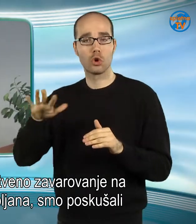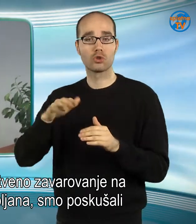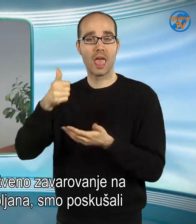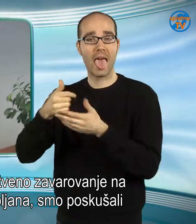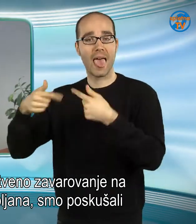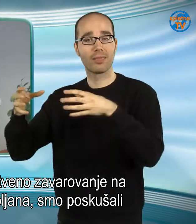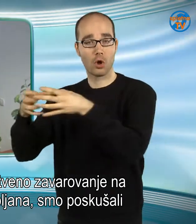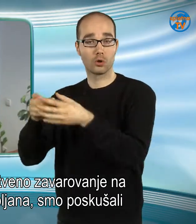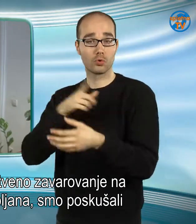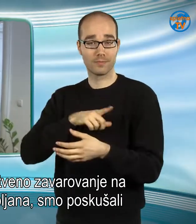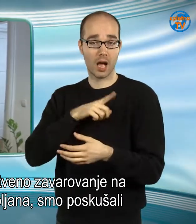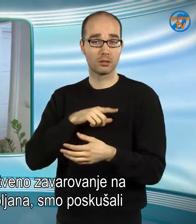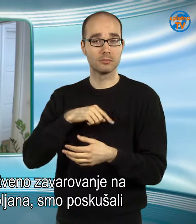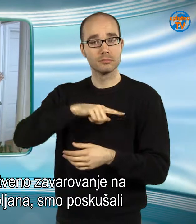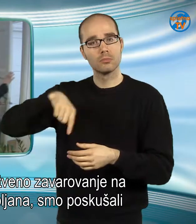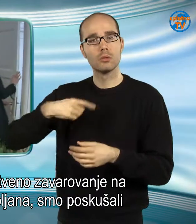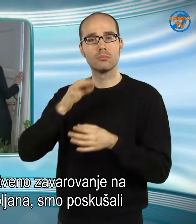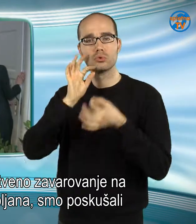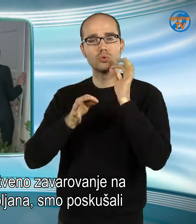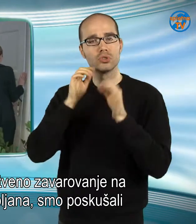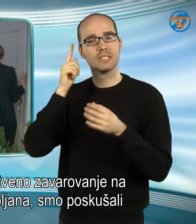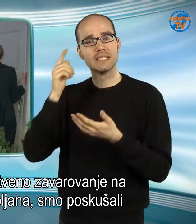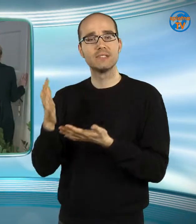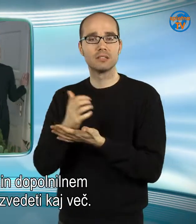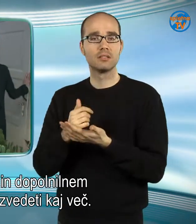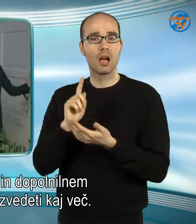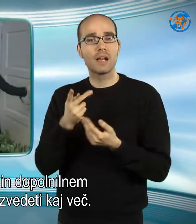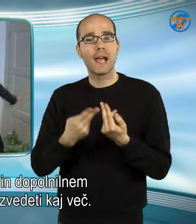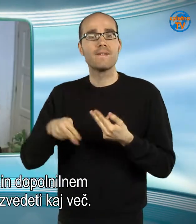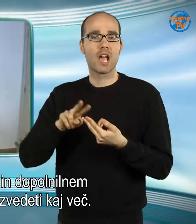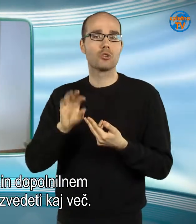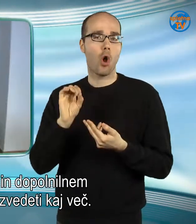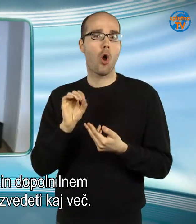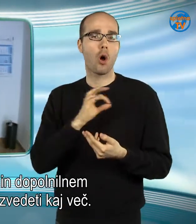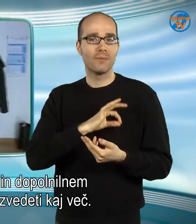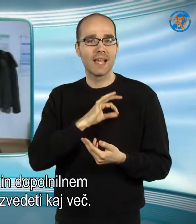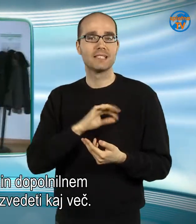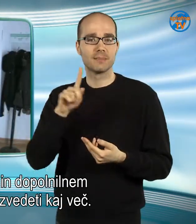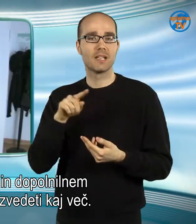smo poskusili o obveznem in dopolnilnem zavarovanju izvedeti kaj več.